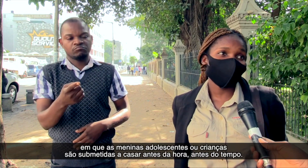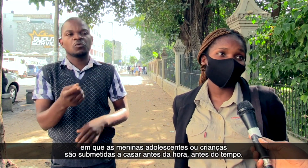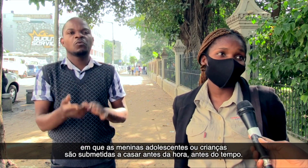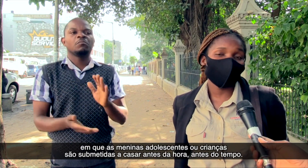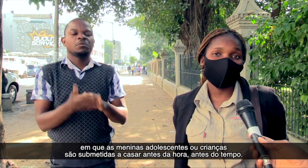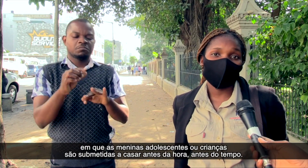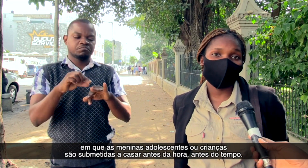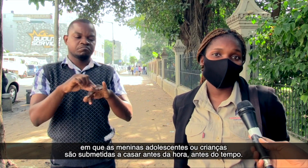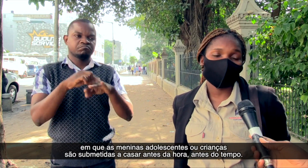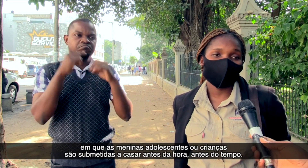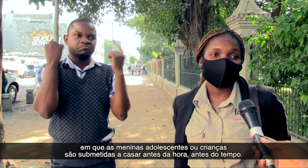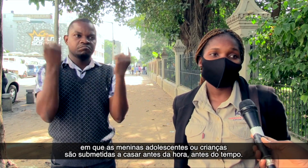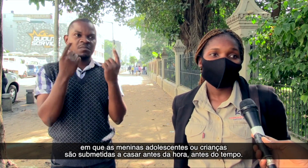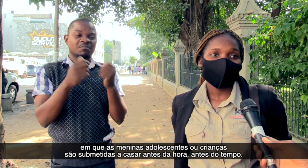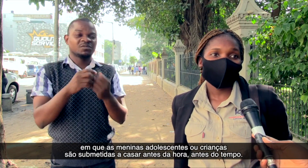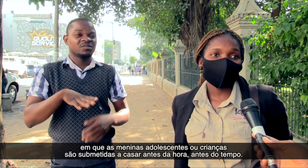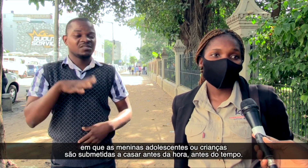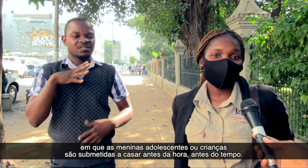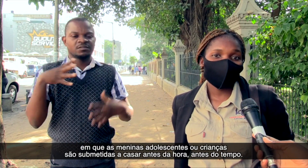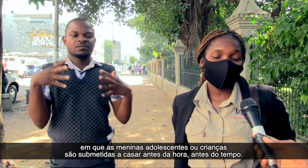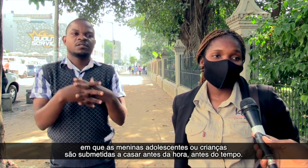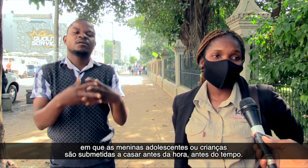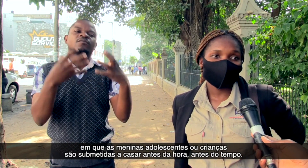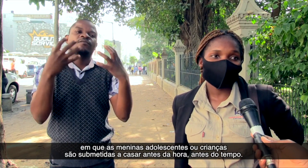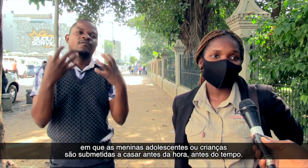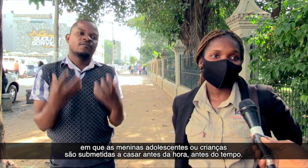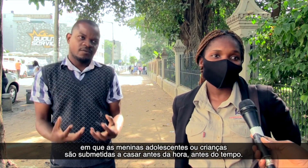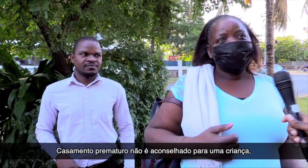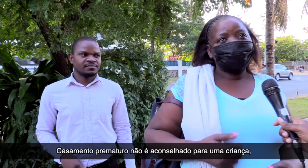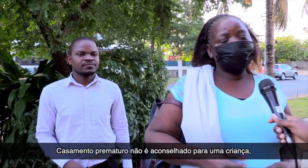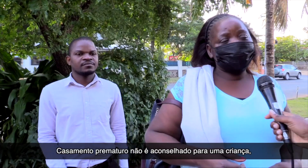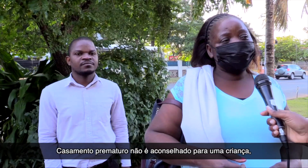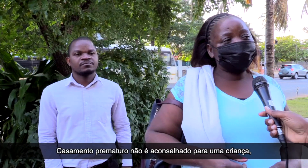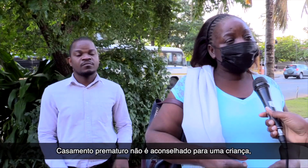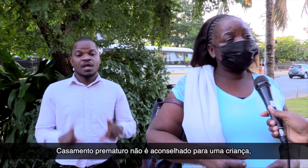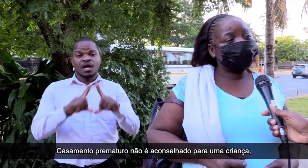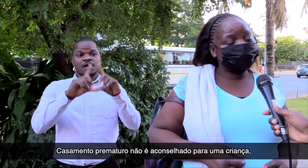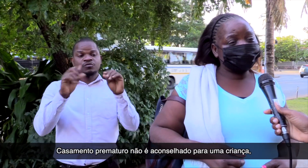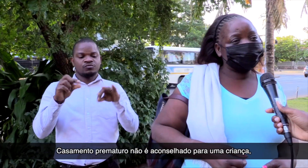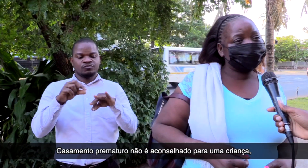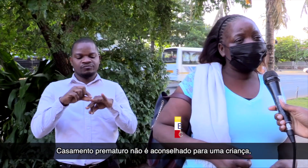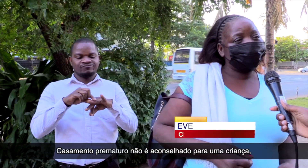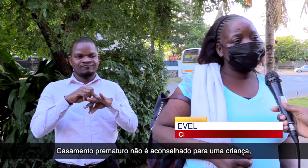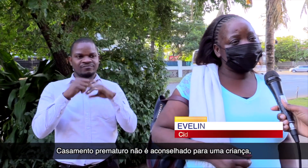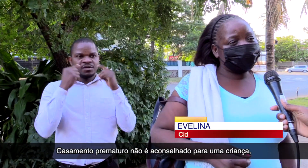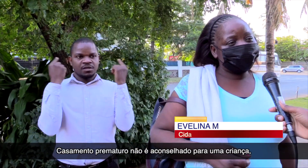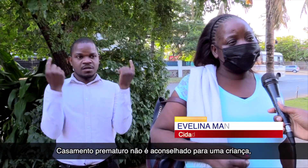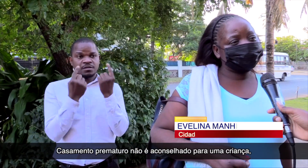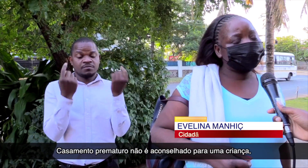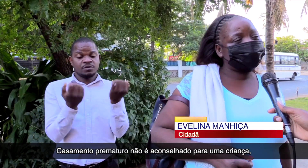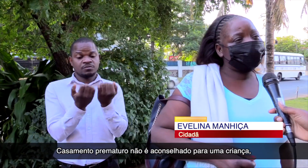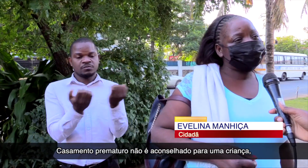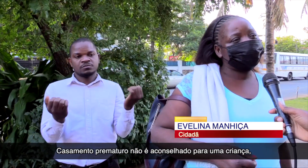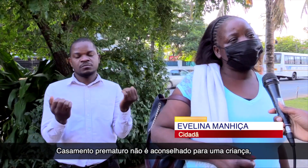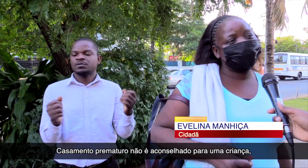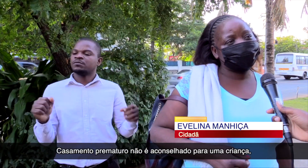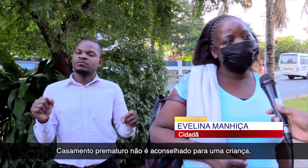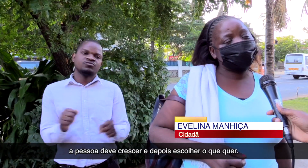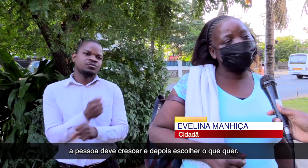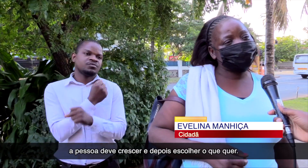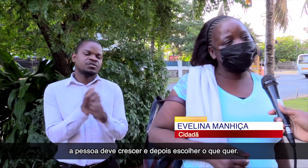casar antes da hora, né, antes do tempo. Casamento prematuro não é aconselhável para uma